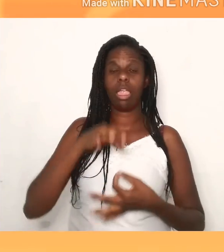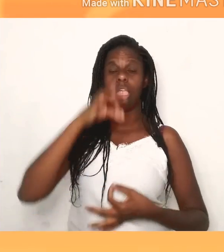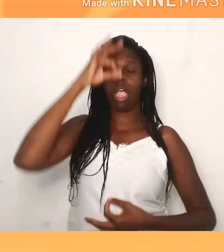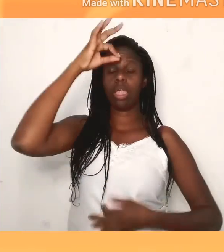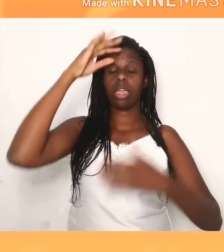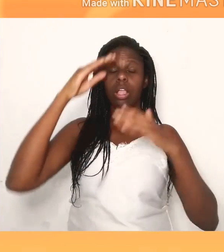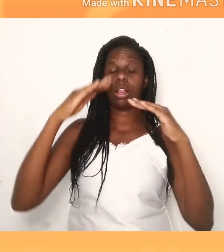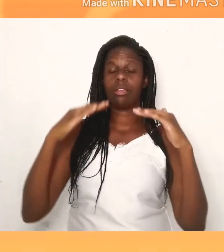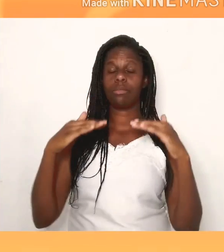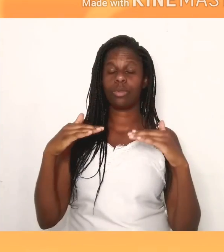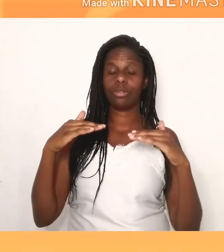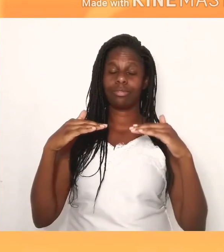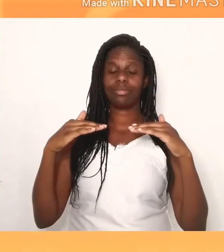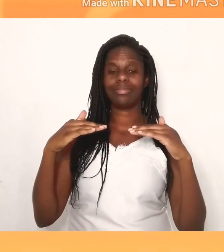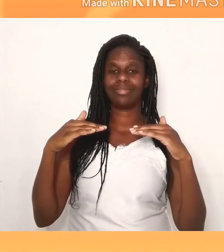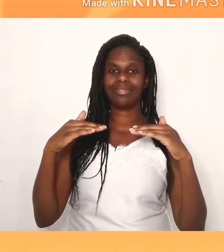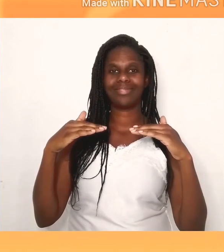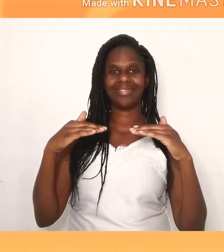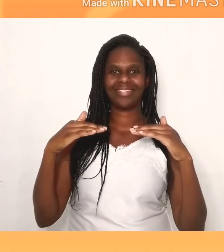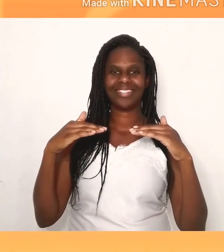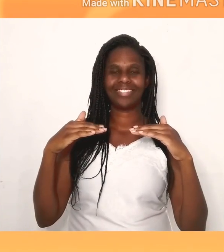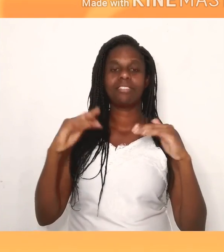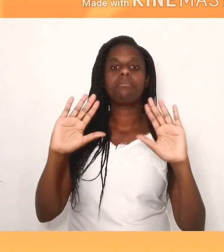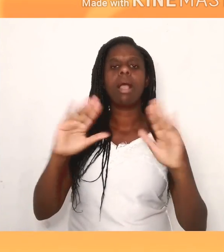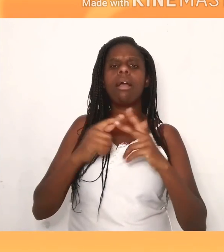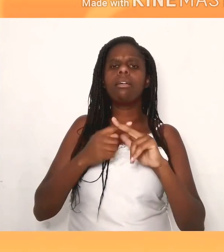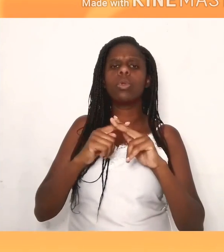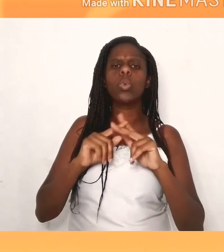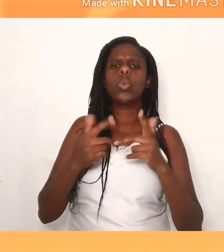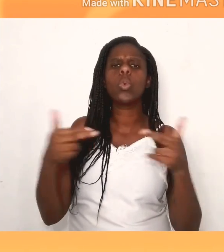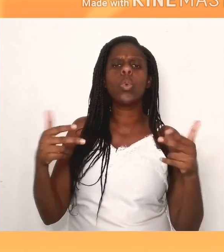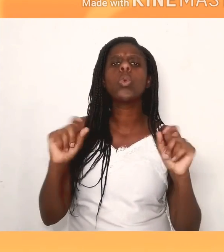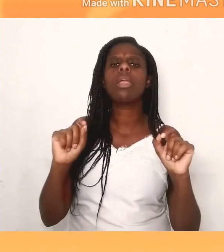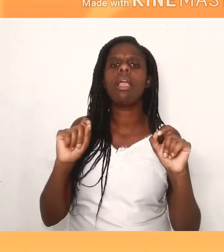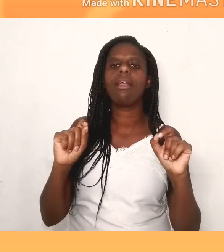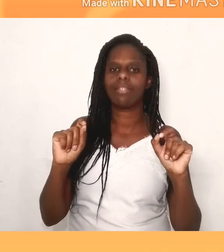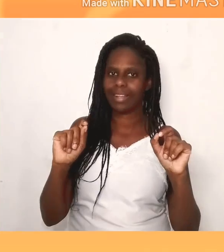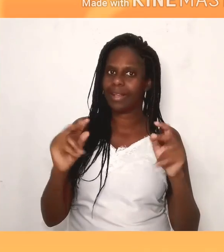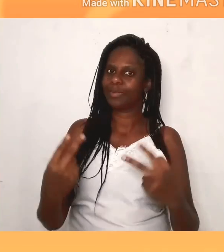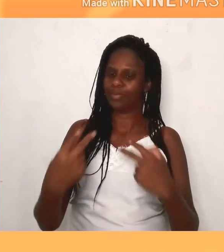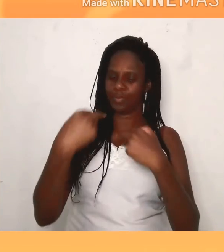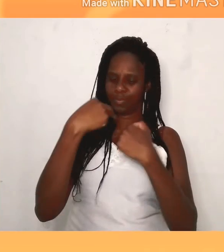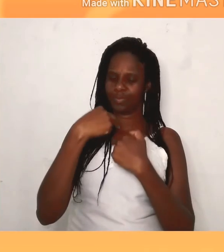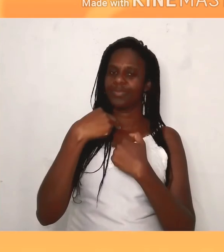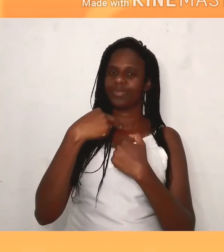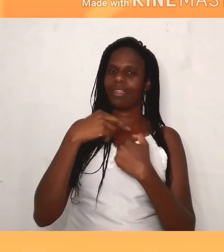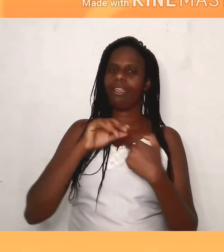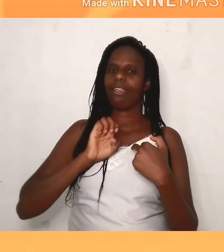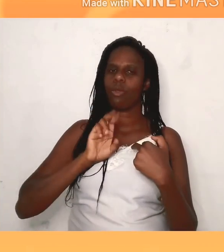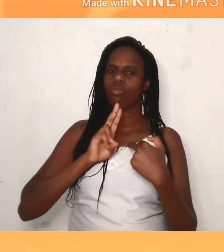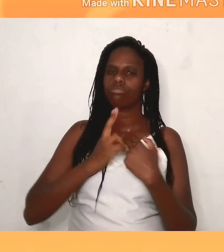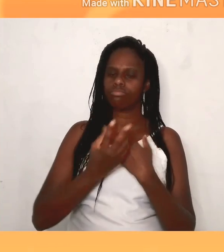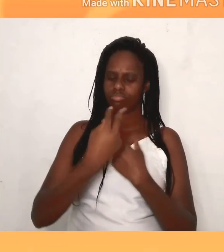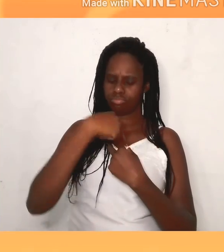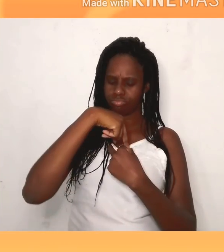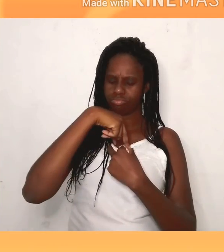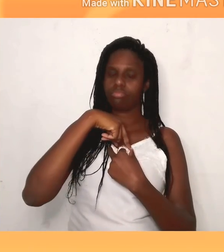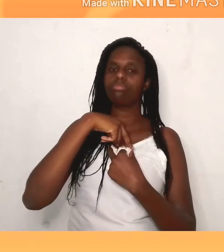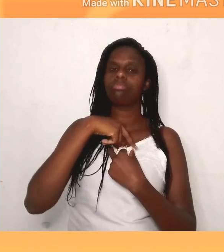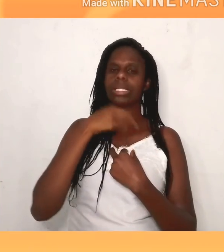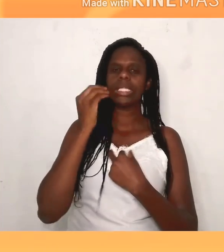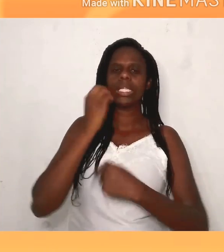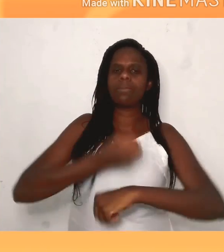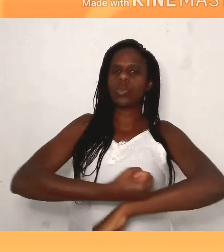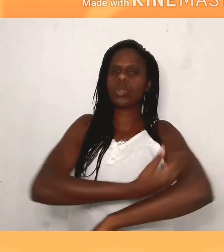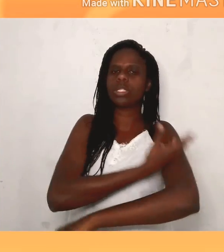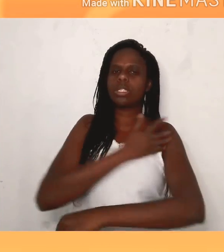toda pessoa. Mas o que ele vai poder ter como ferramenta é a autoobservação, esse eu interior,